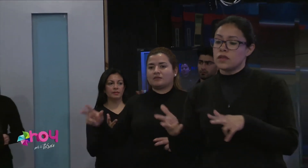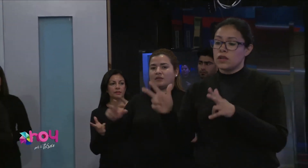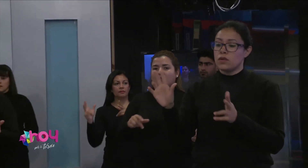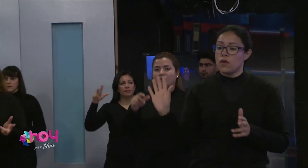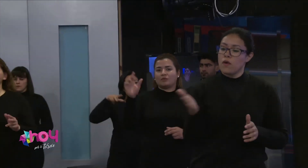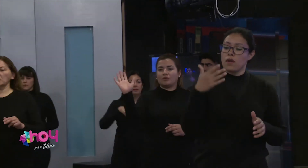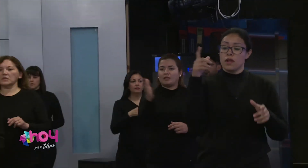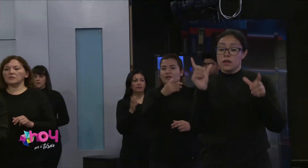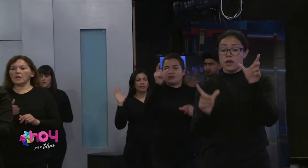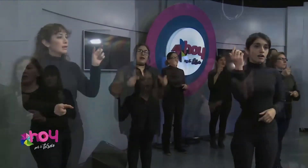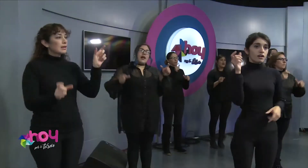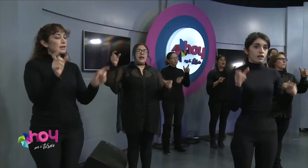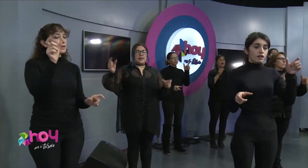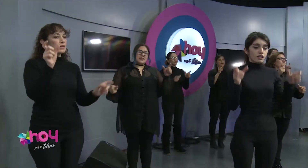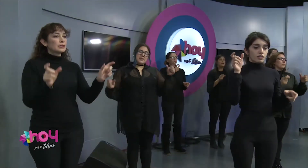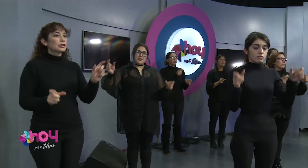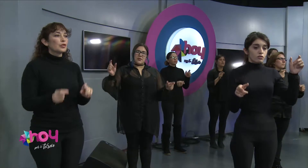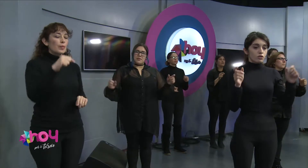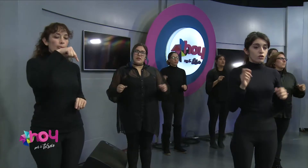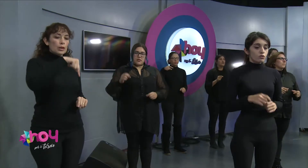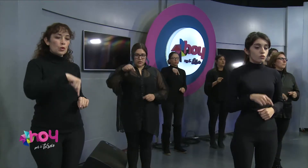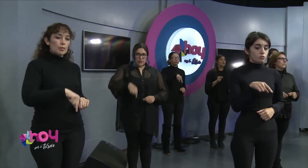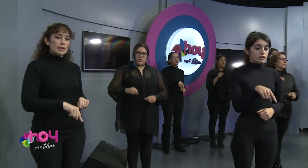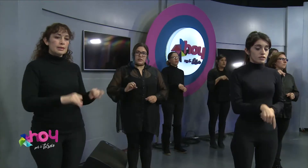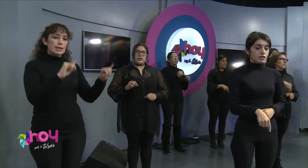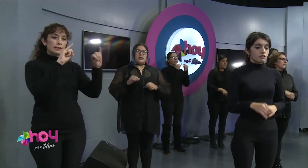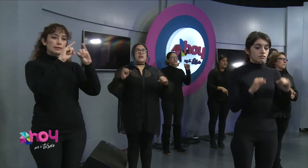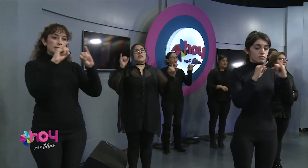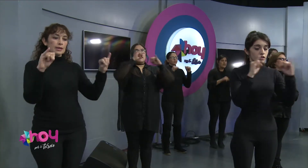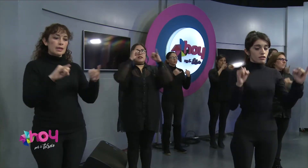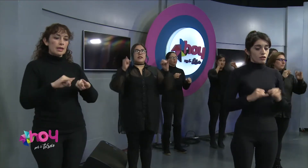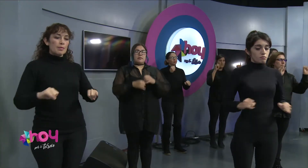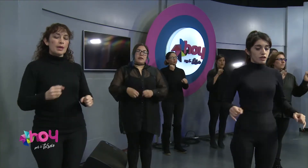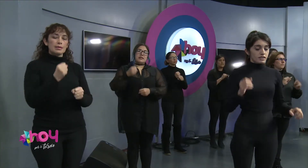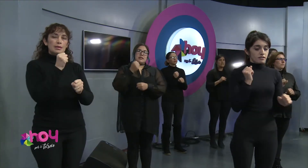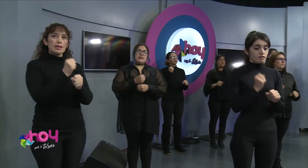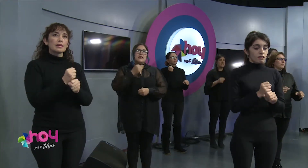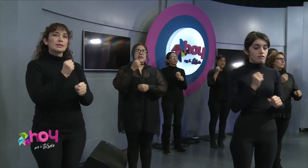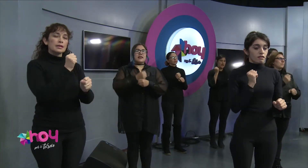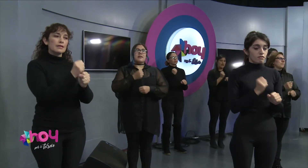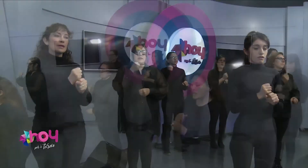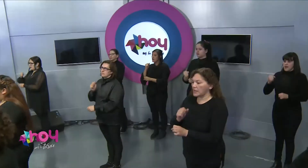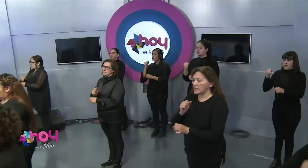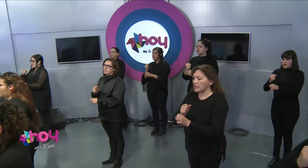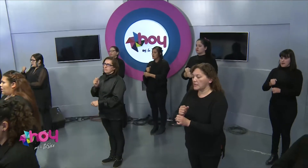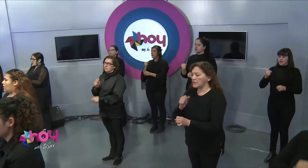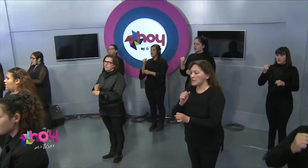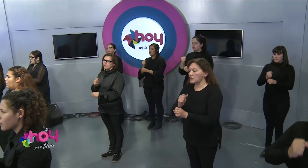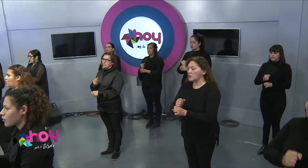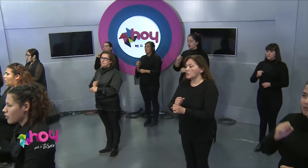esperanzado le canto, tu presente de paz y de trabajo,